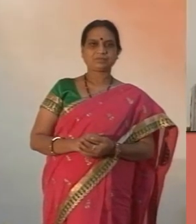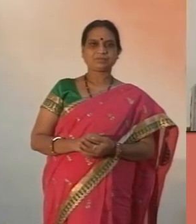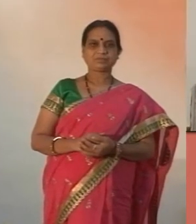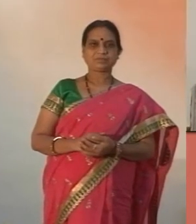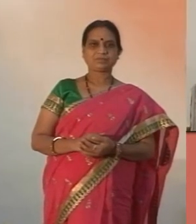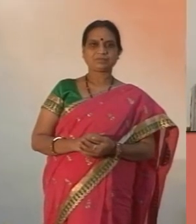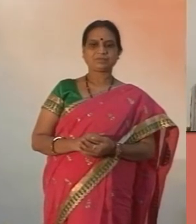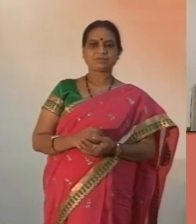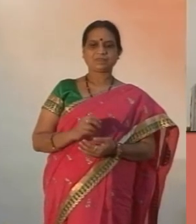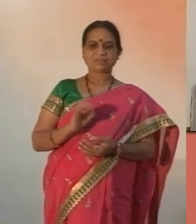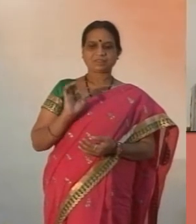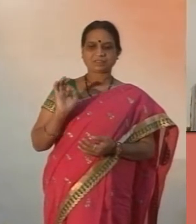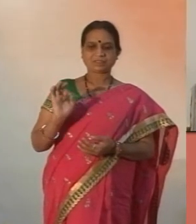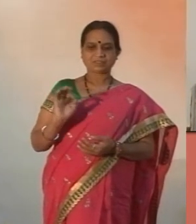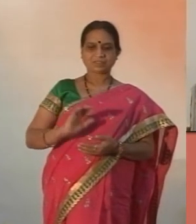अच्छा संग करें